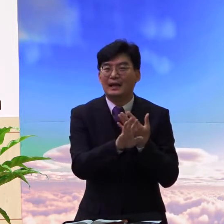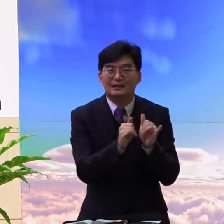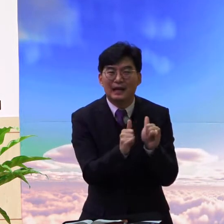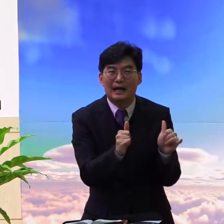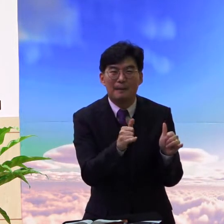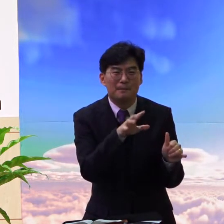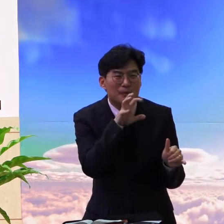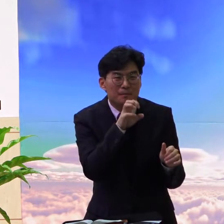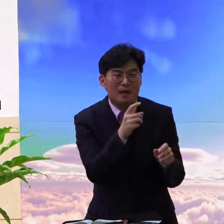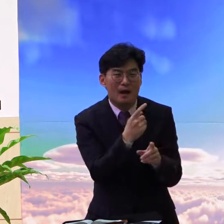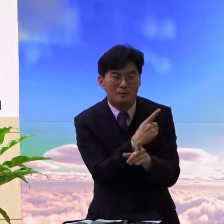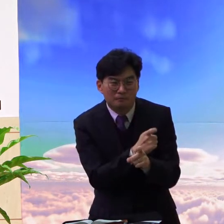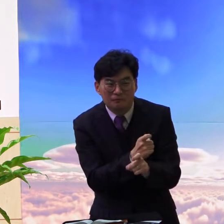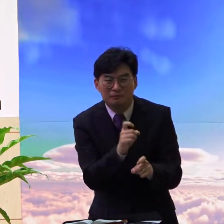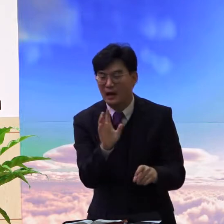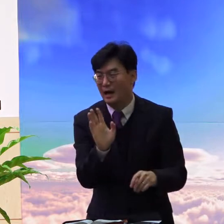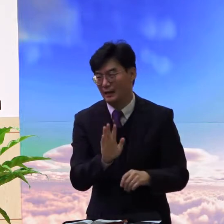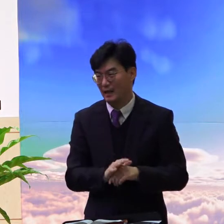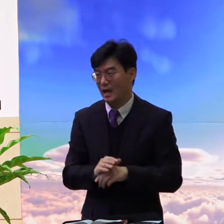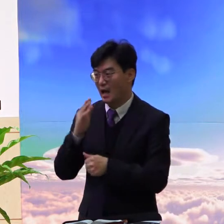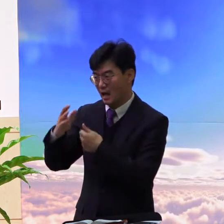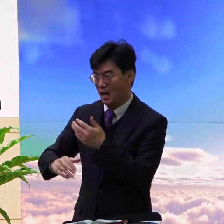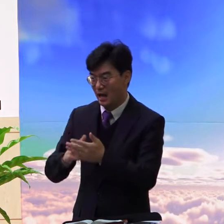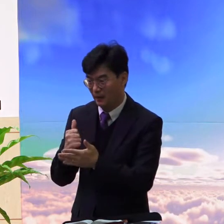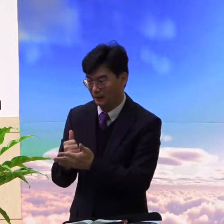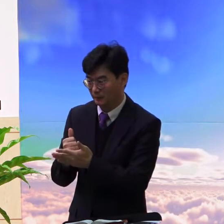하나님을 여전히 사랑하고 신뢰했습니다.